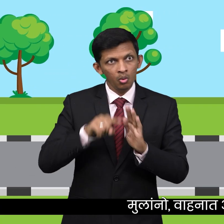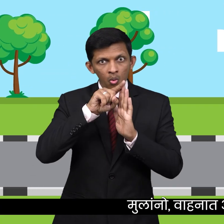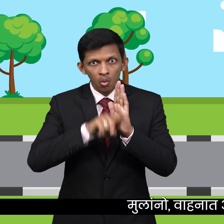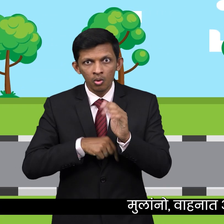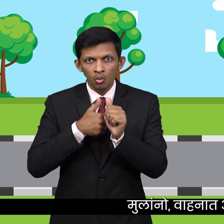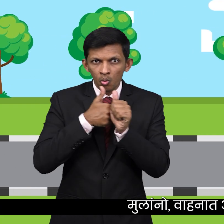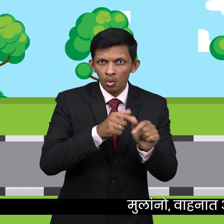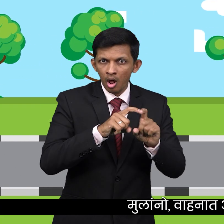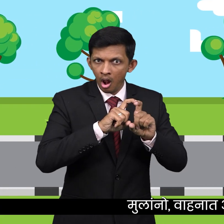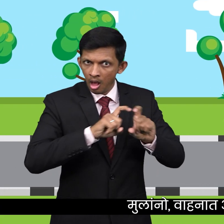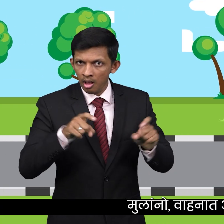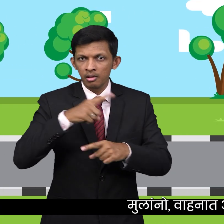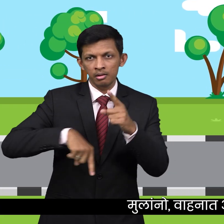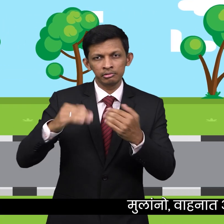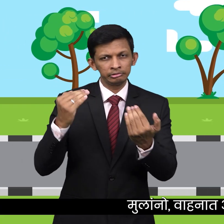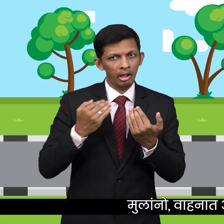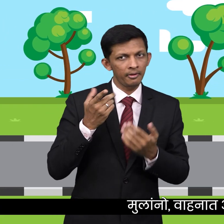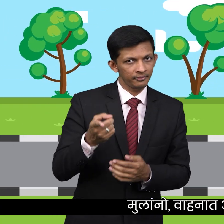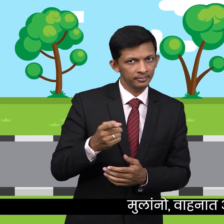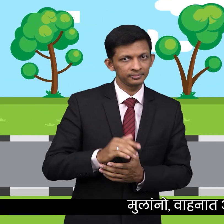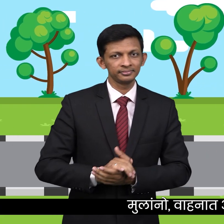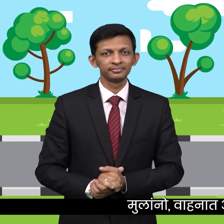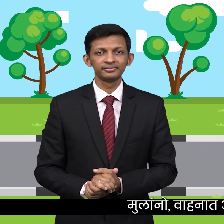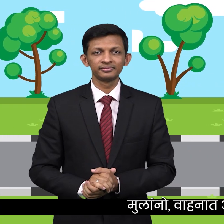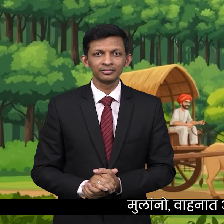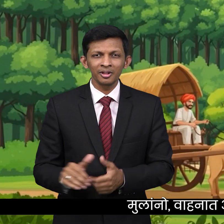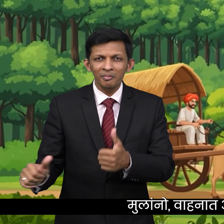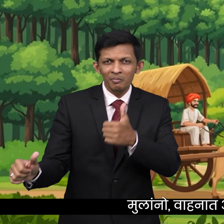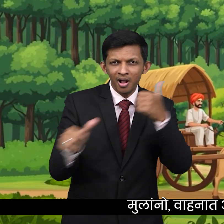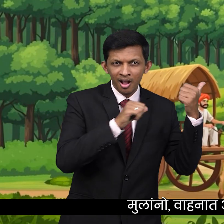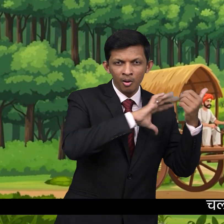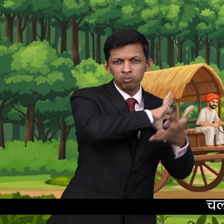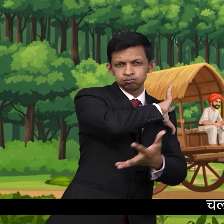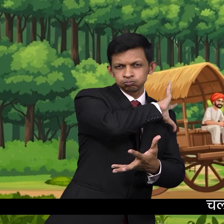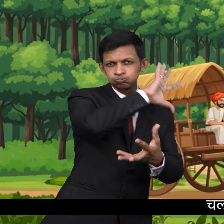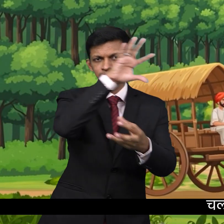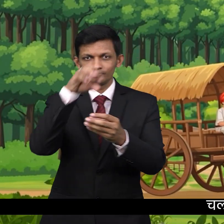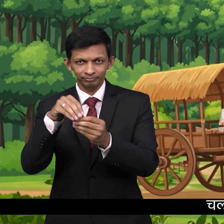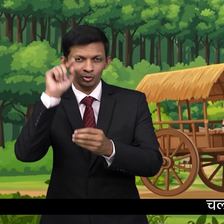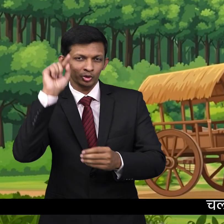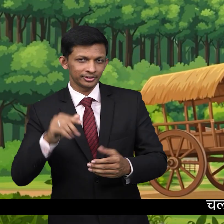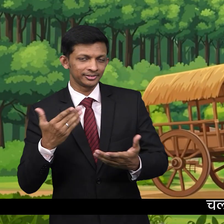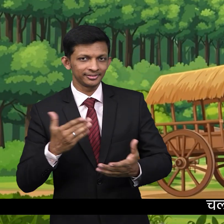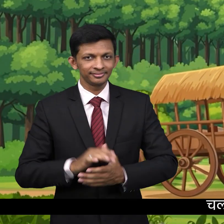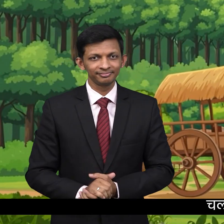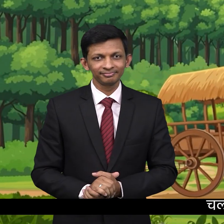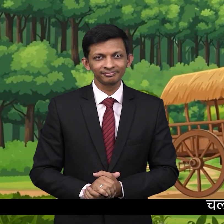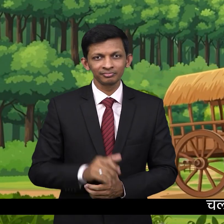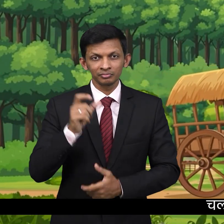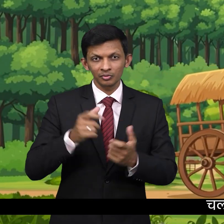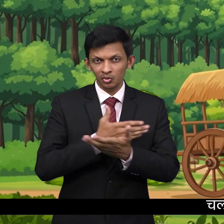मुलांनो, वाहनात असताना नेहमी व्यवस्थित बसावे. चला उजळणी